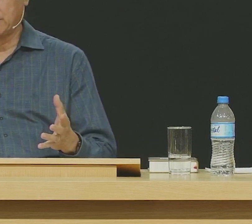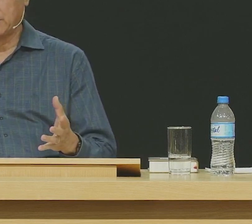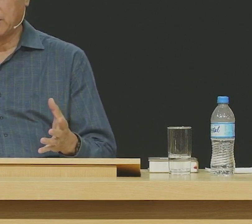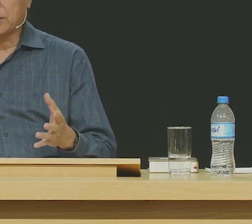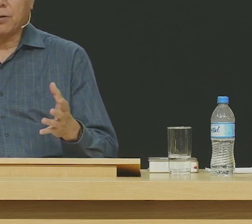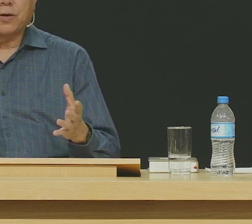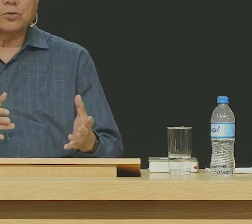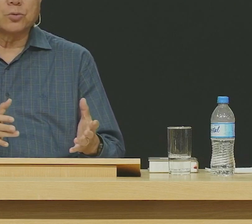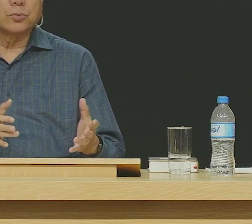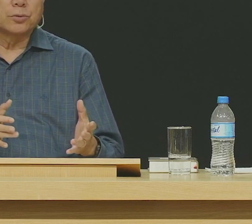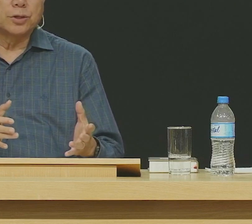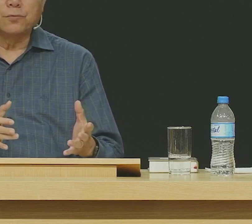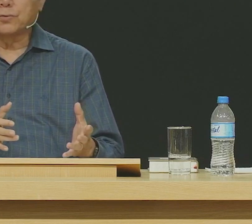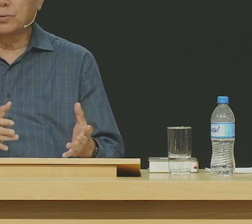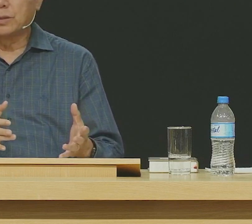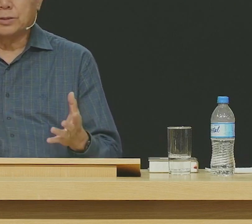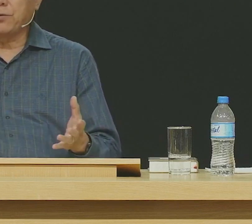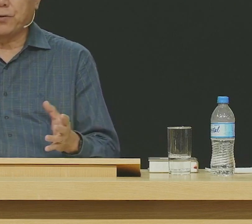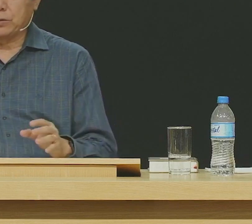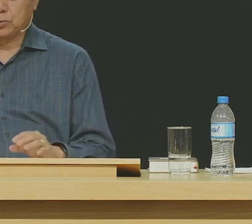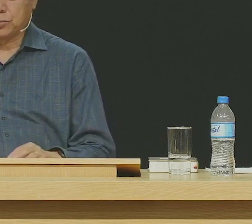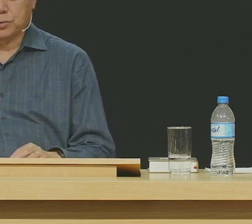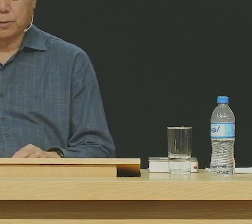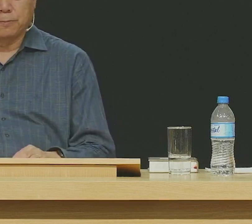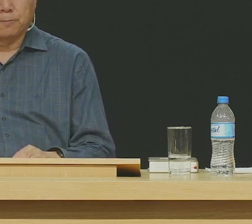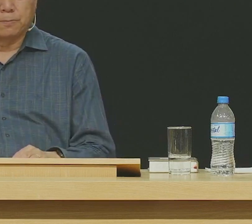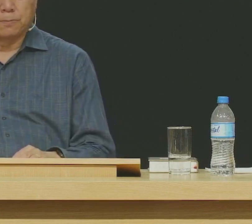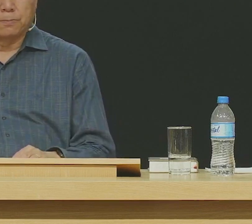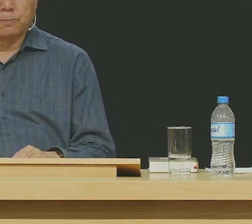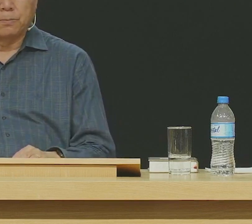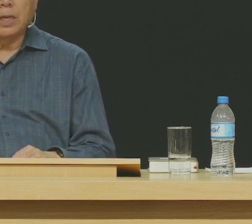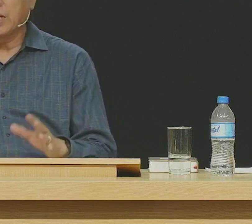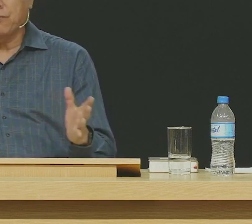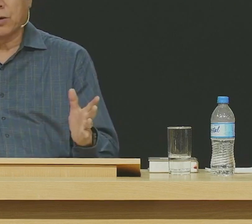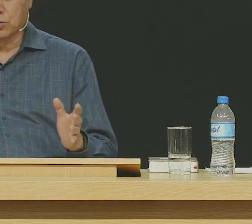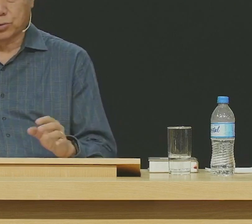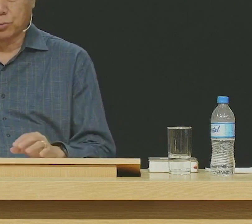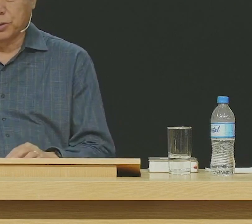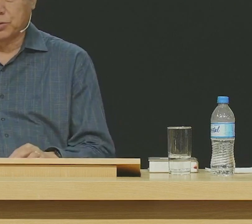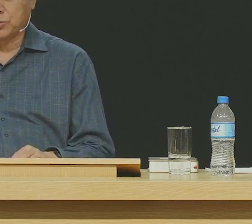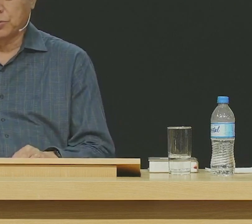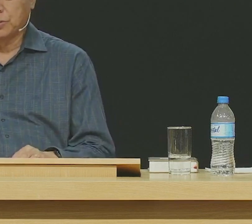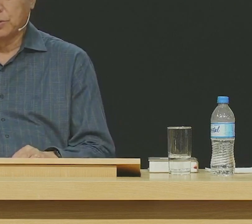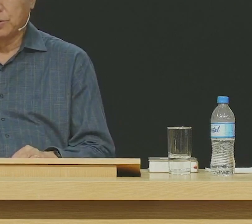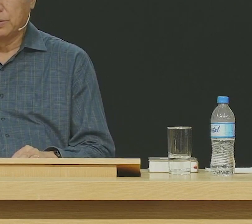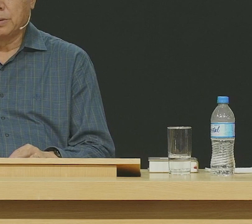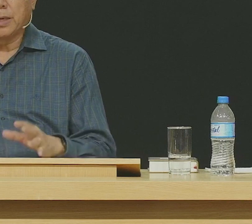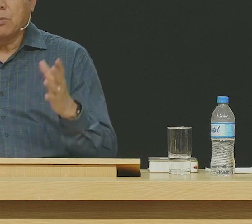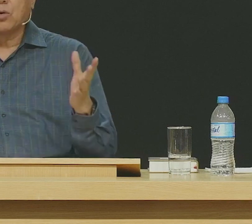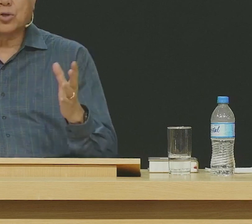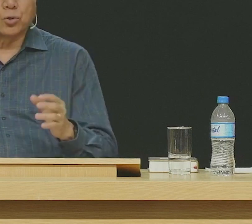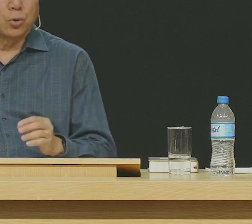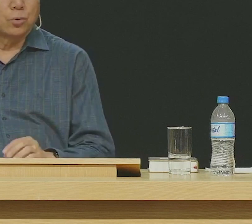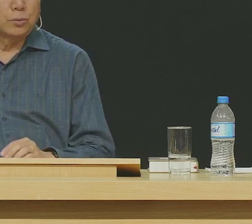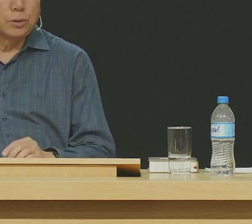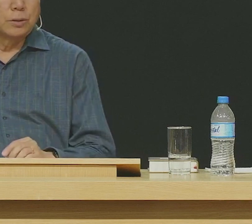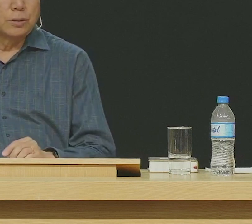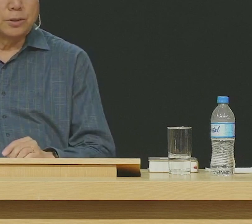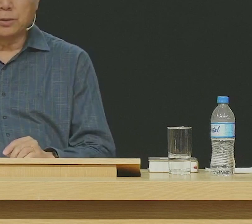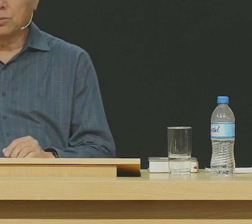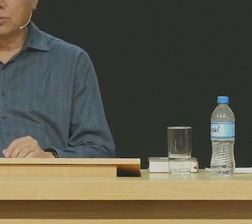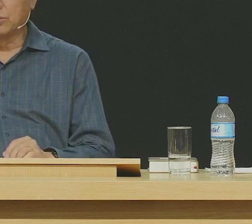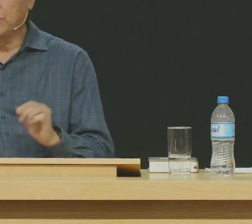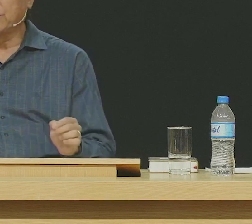graça através do livro de Efésios. Ninguém falou sobre isso. Ninguém